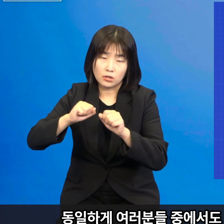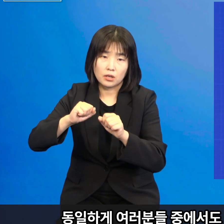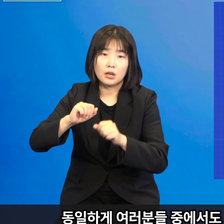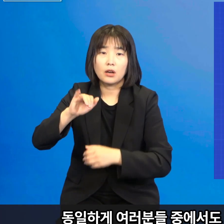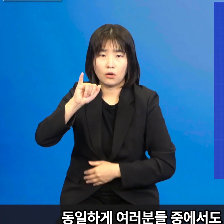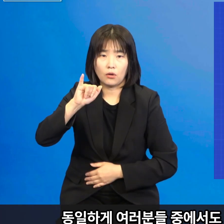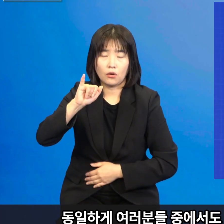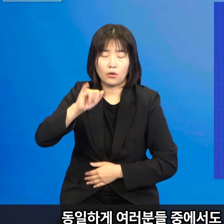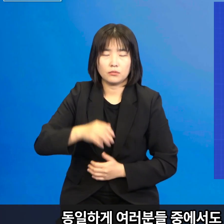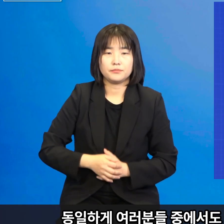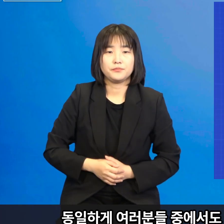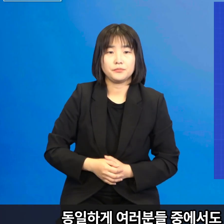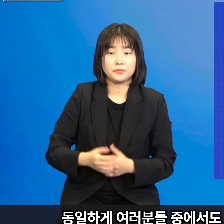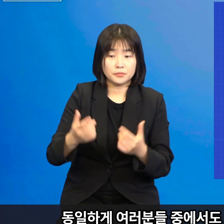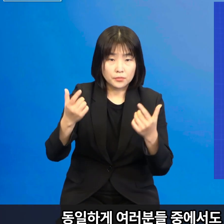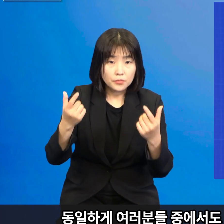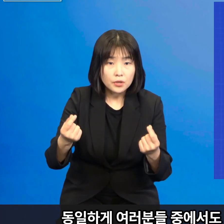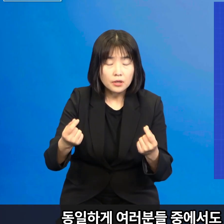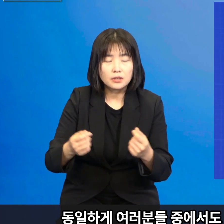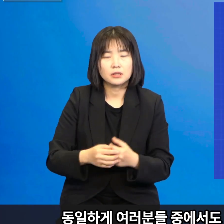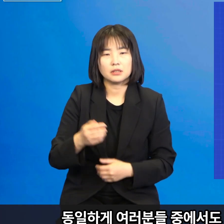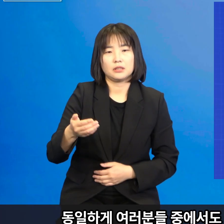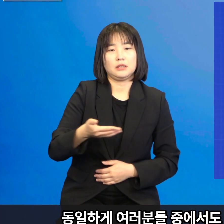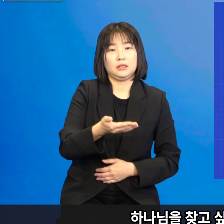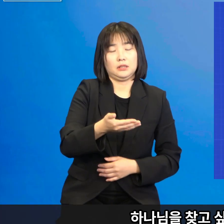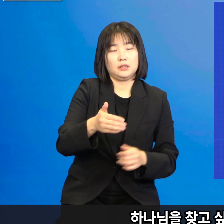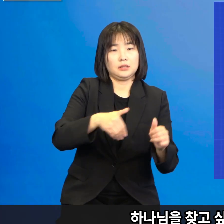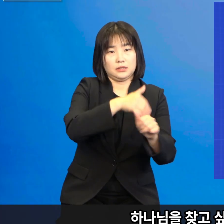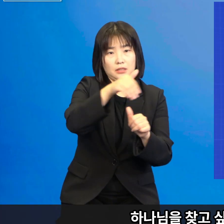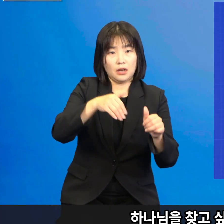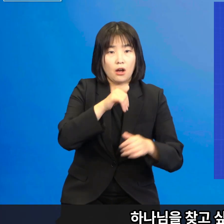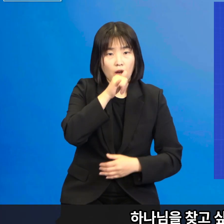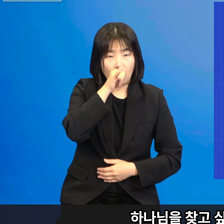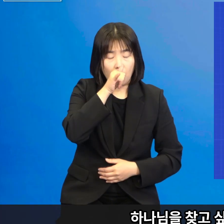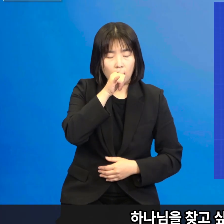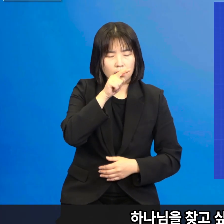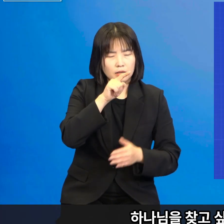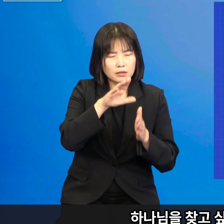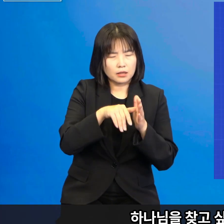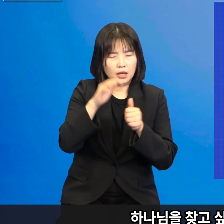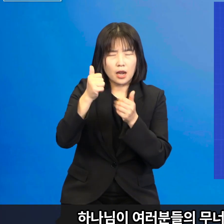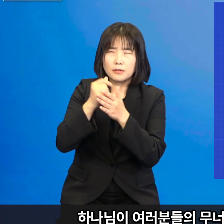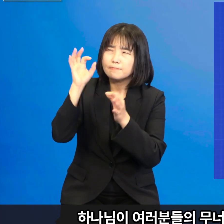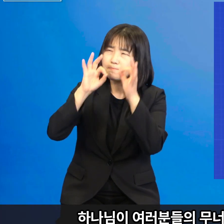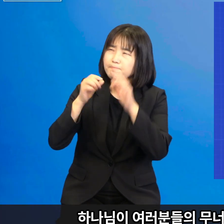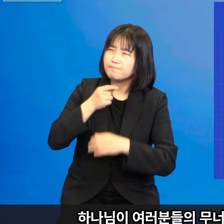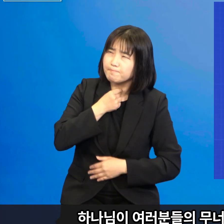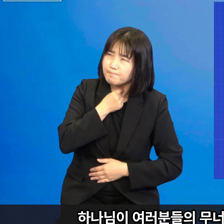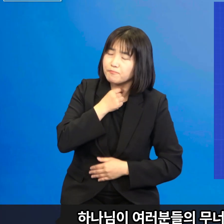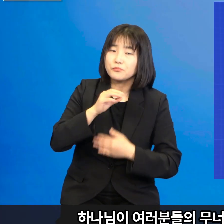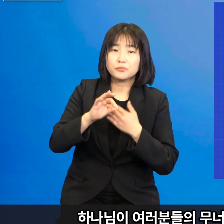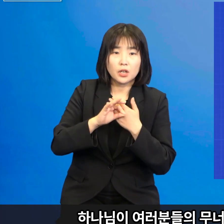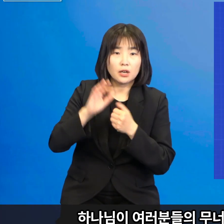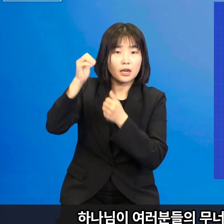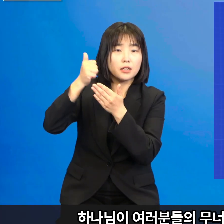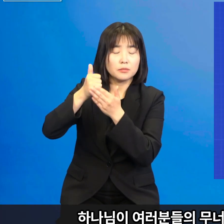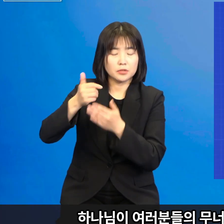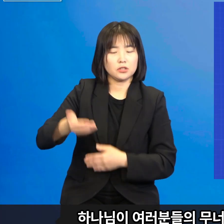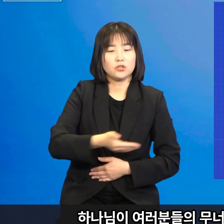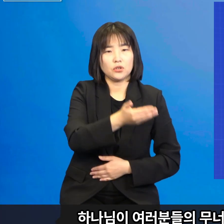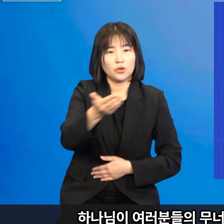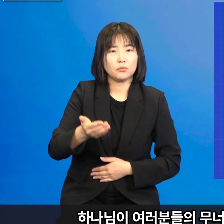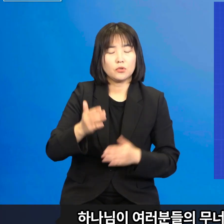동일하게 여러분들 중에서도 그런 형편이 있는 분이 계신데 하나님을 찾고 싶은 마음이 있다면 하나님이 여러분들의